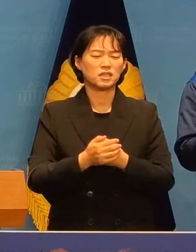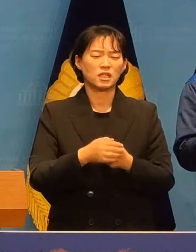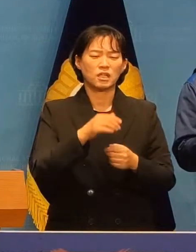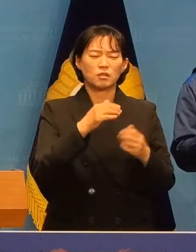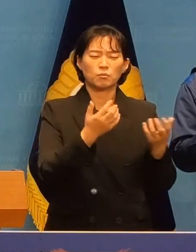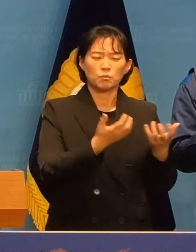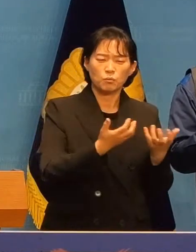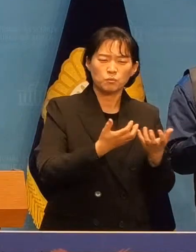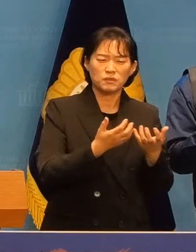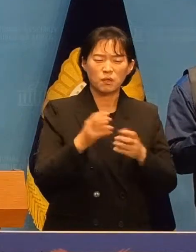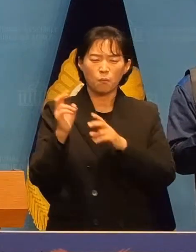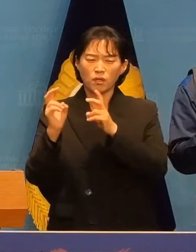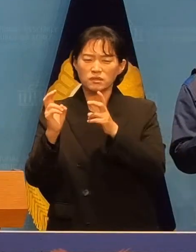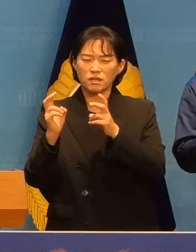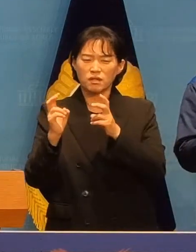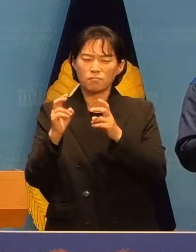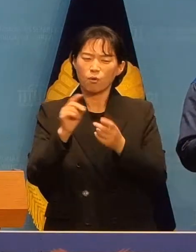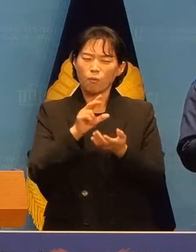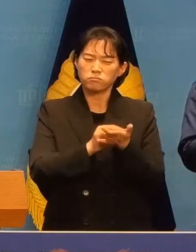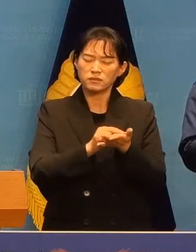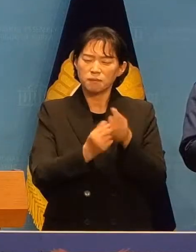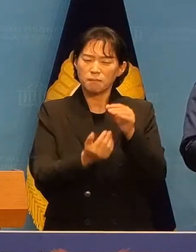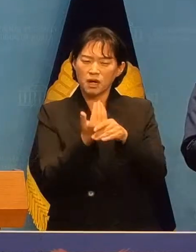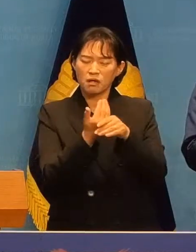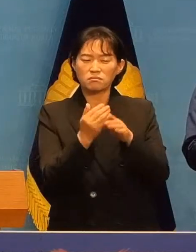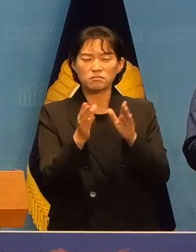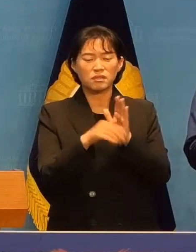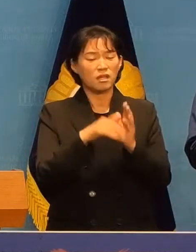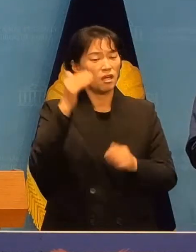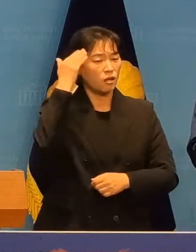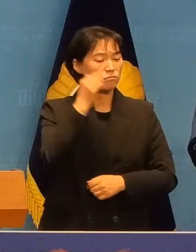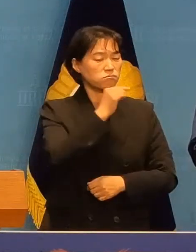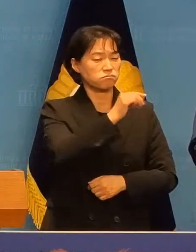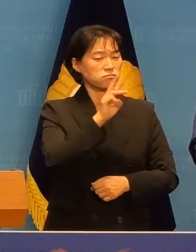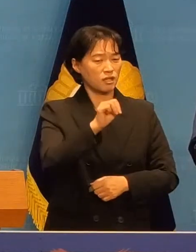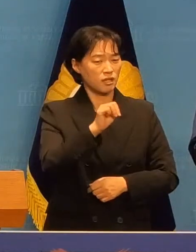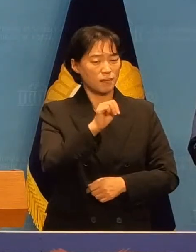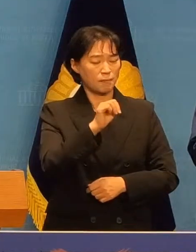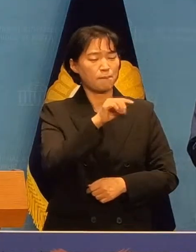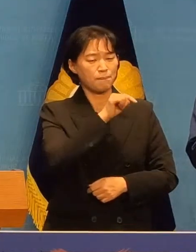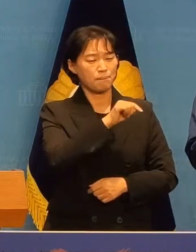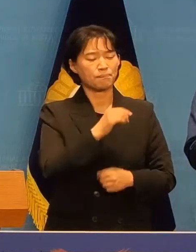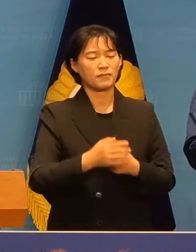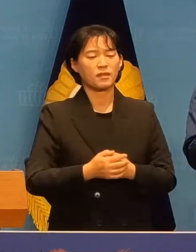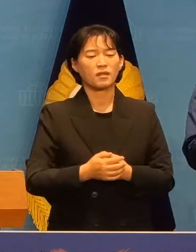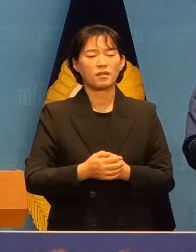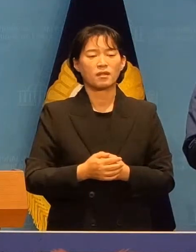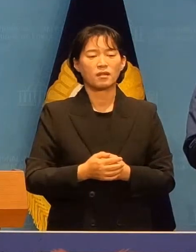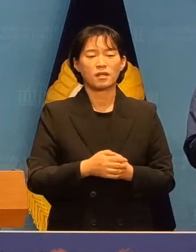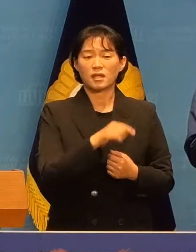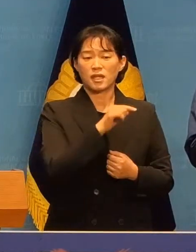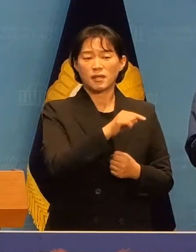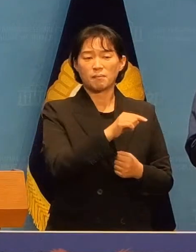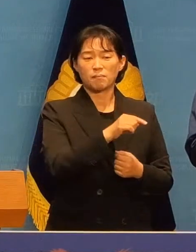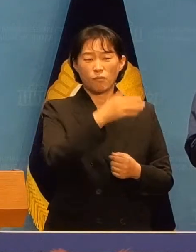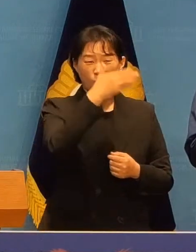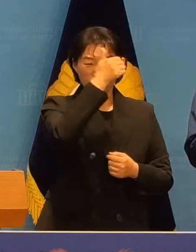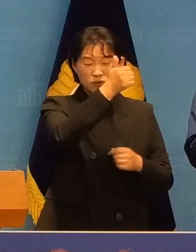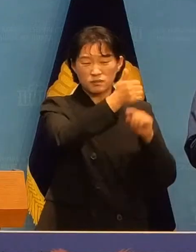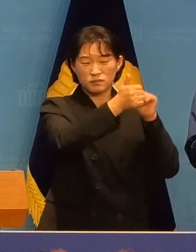때 그러한 책임을 한국 GM 즉 원청업체죠. 원청업체에다가